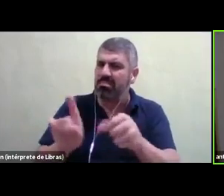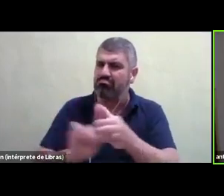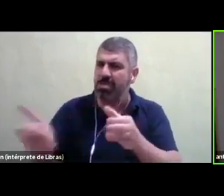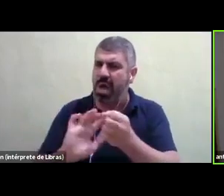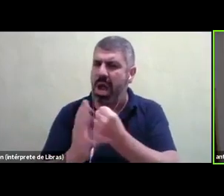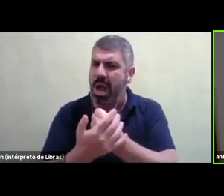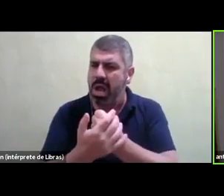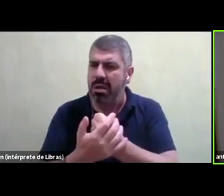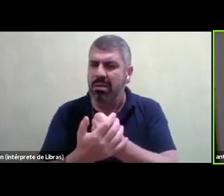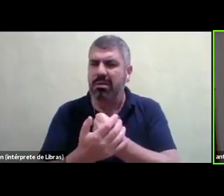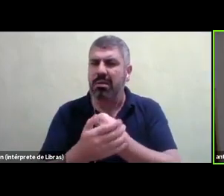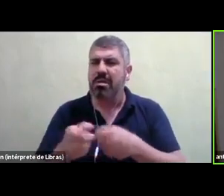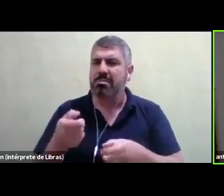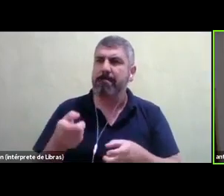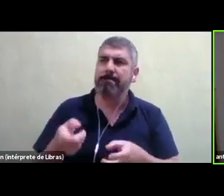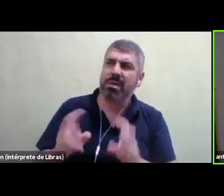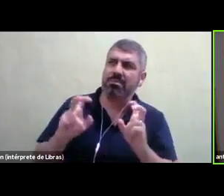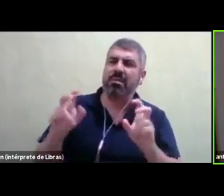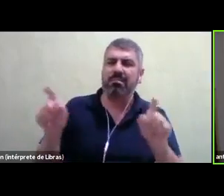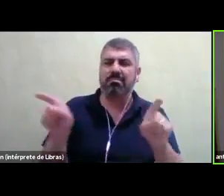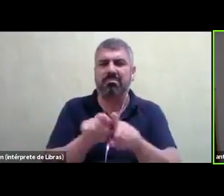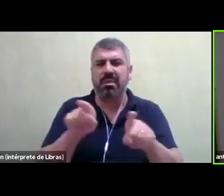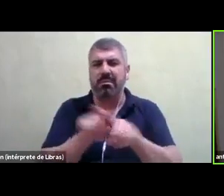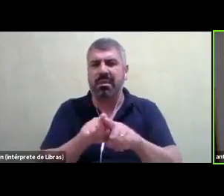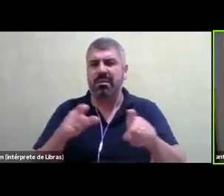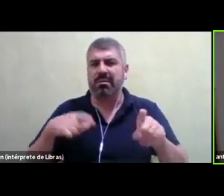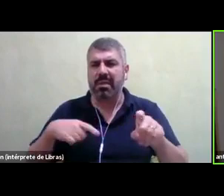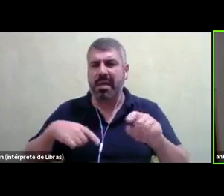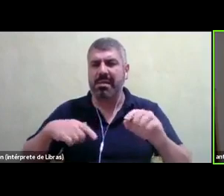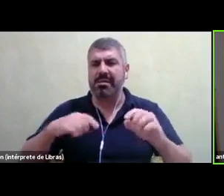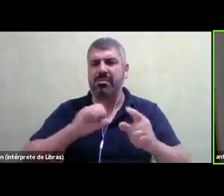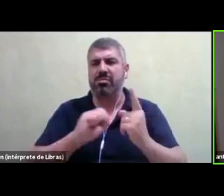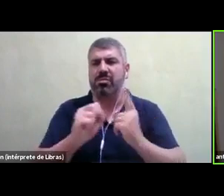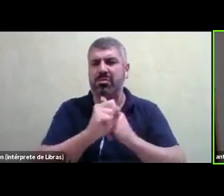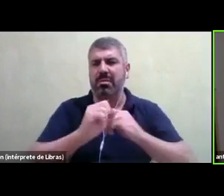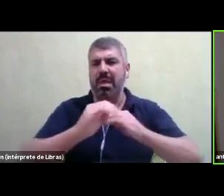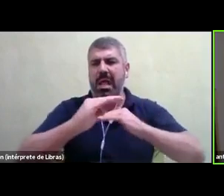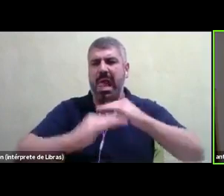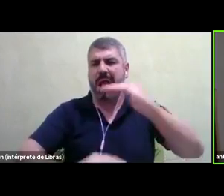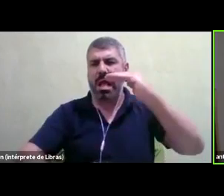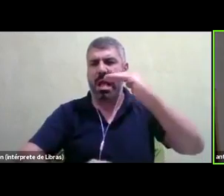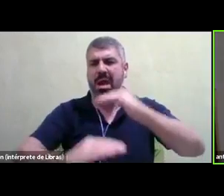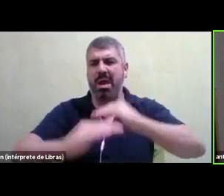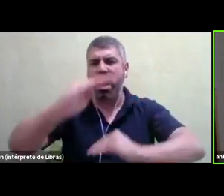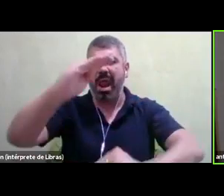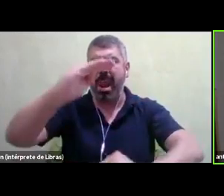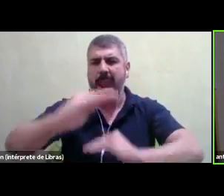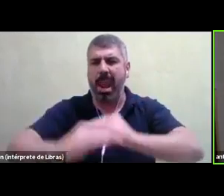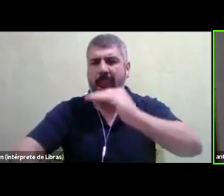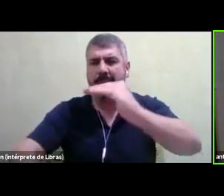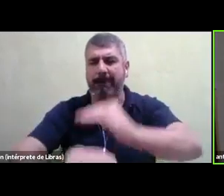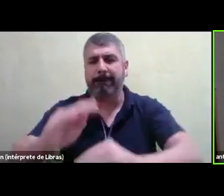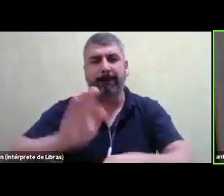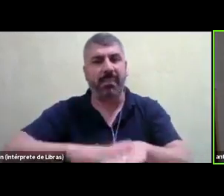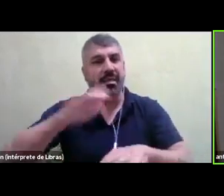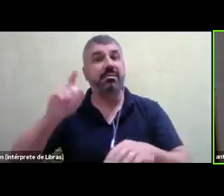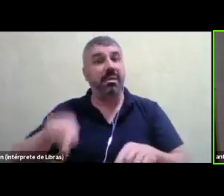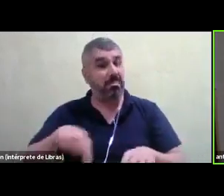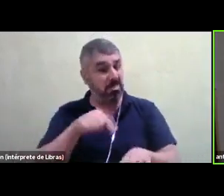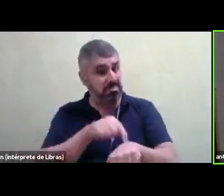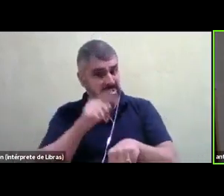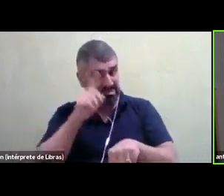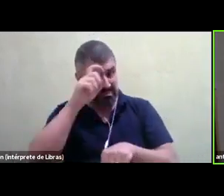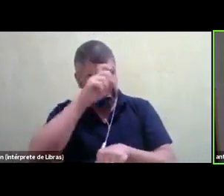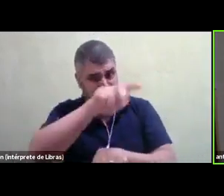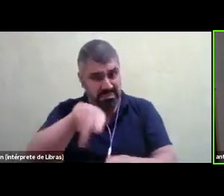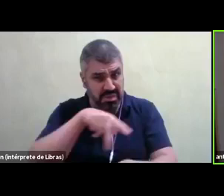momento criando verdadeiros abismos sociais, né? Então, num momento tão difícil, né, da nossa nação como